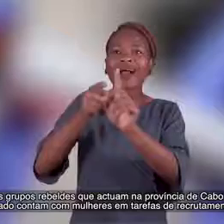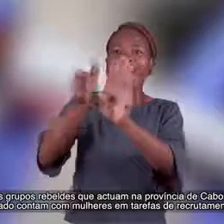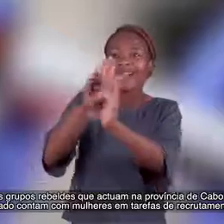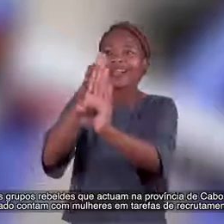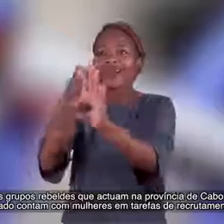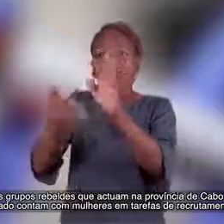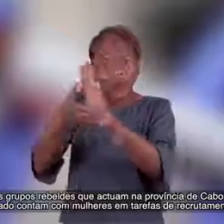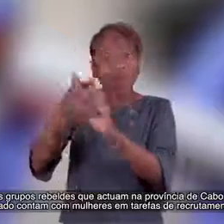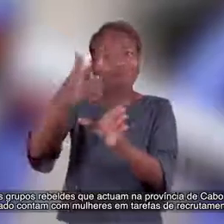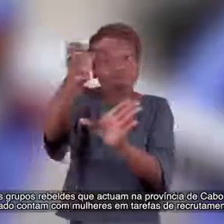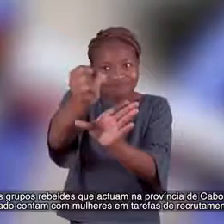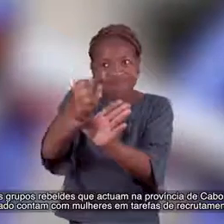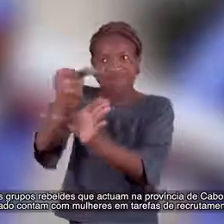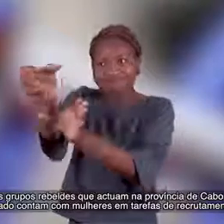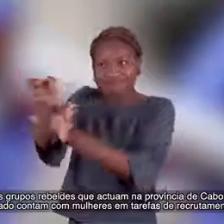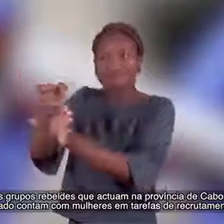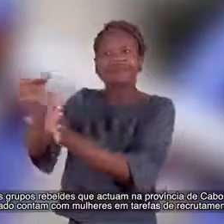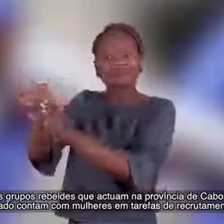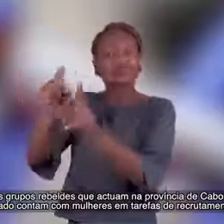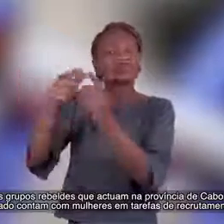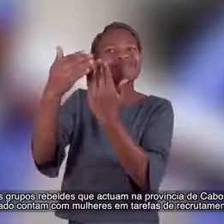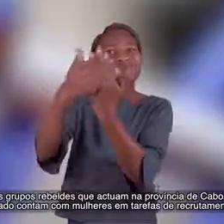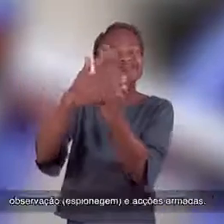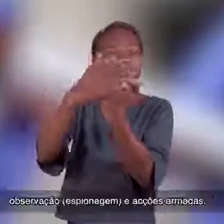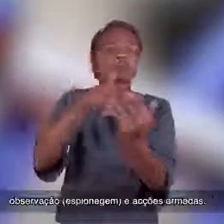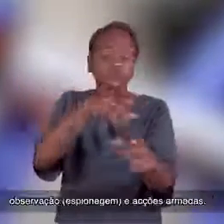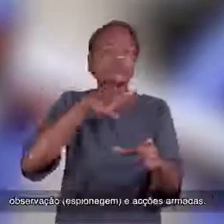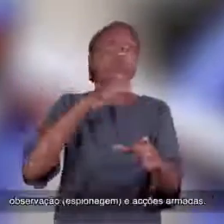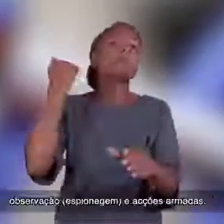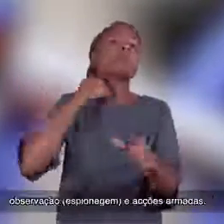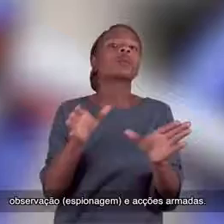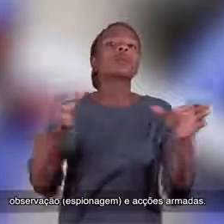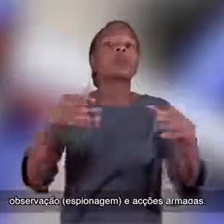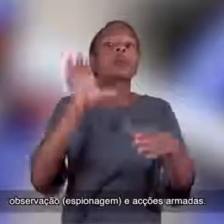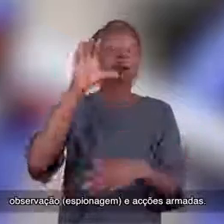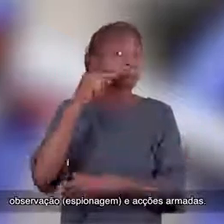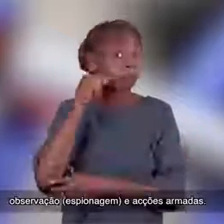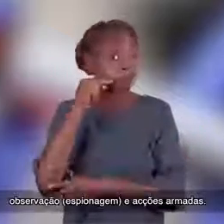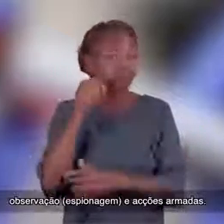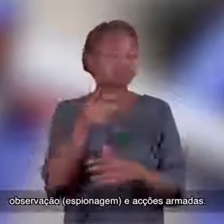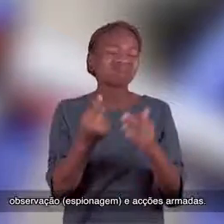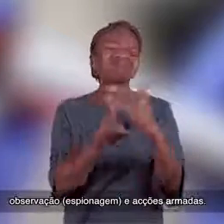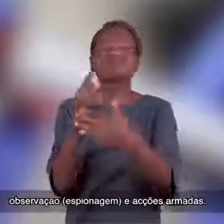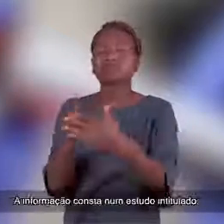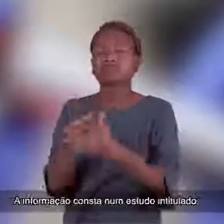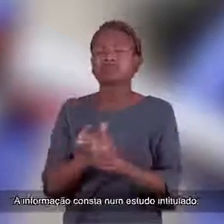Delgado contam com mulheres em tarefas de recrutamento, observação, espionagem e ações armadas. A